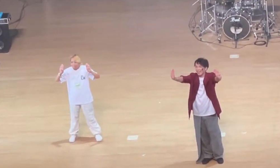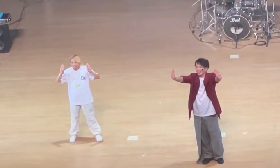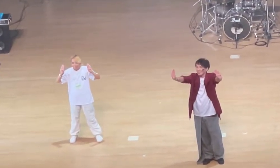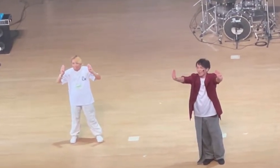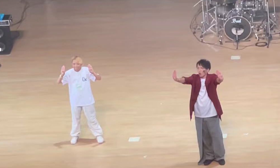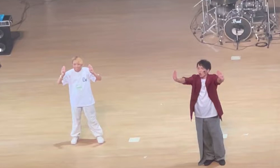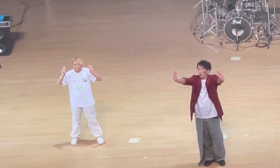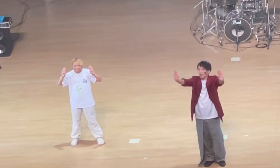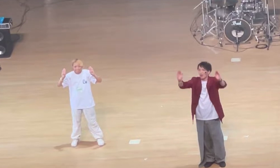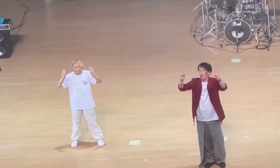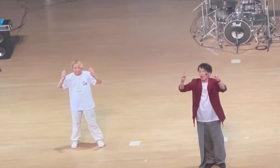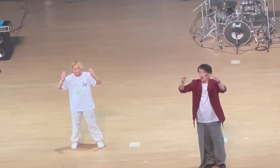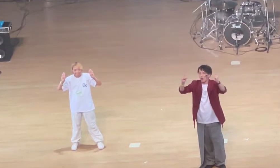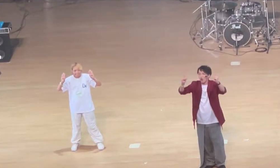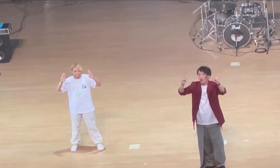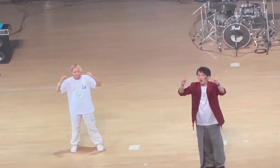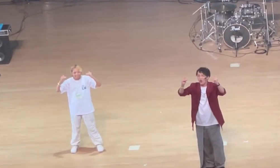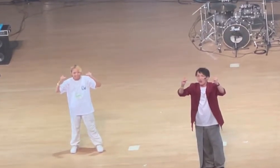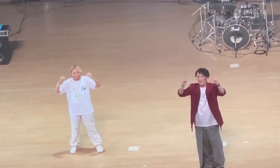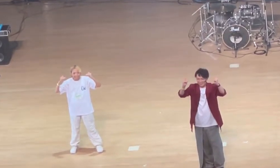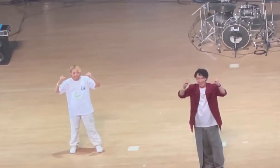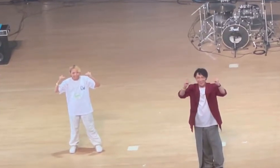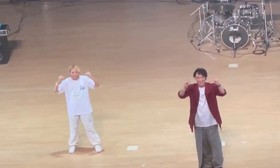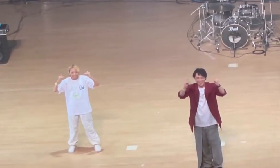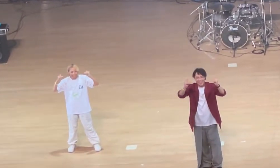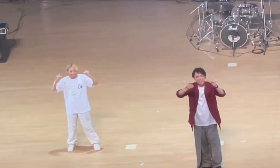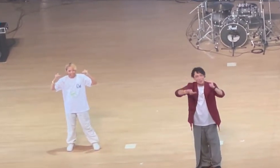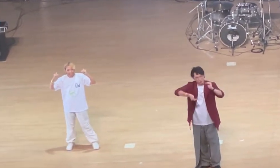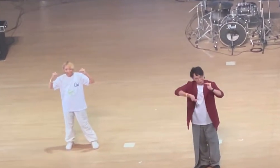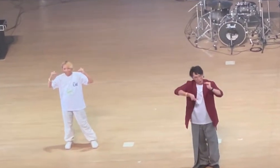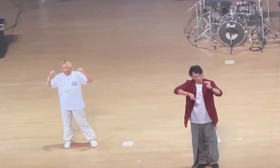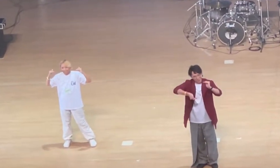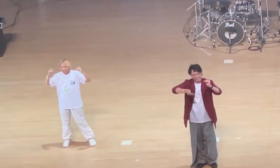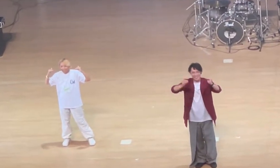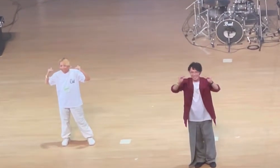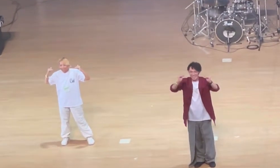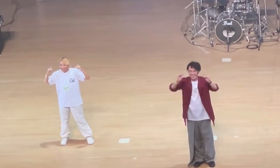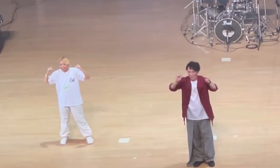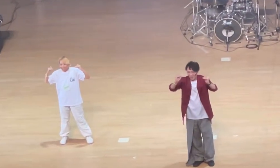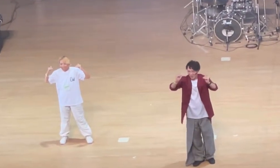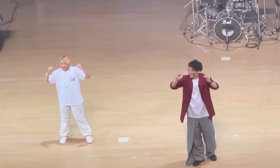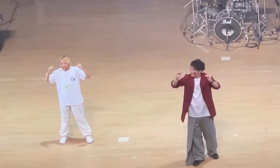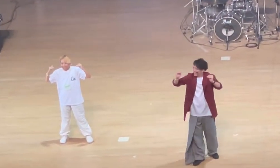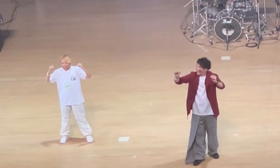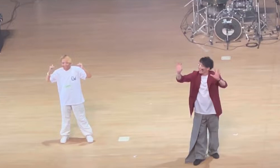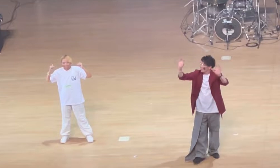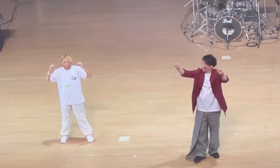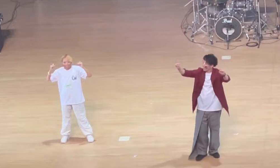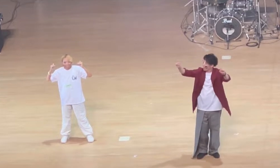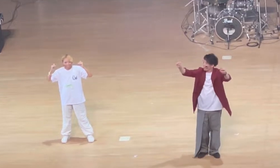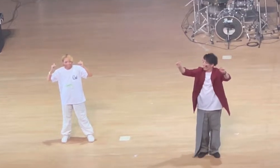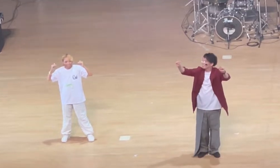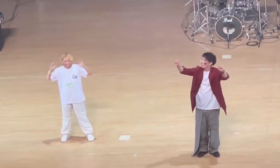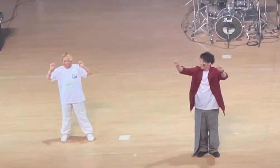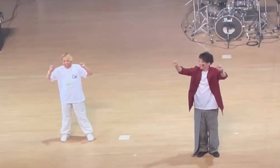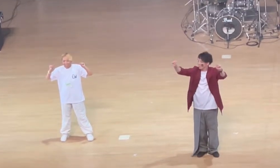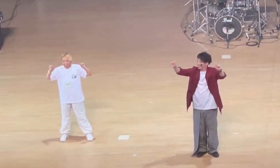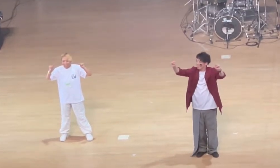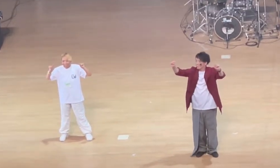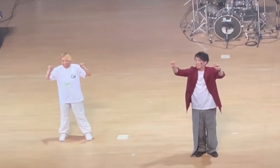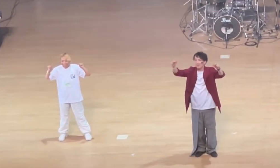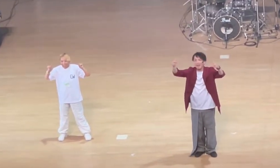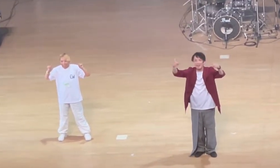ケで、コーがコ、さ、カッコのコ、さあはさ、S